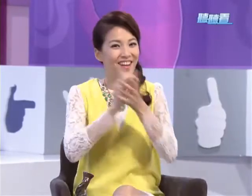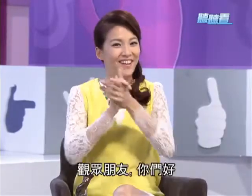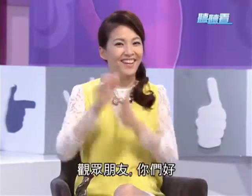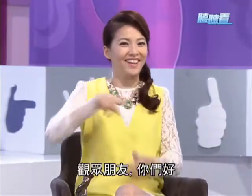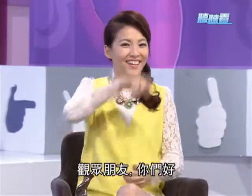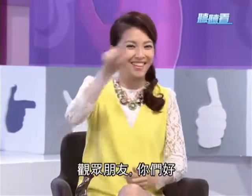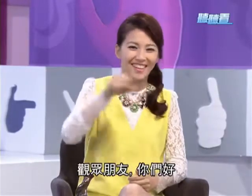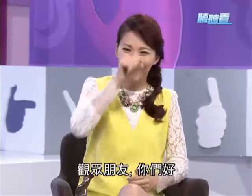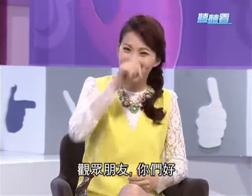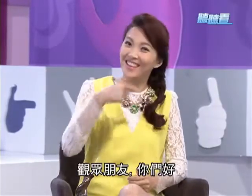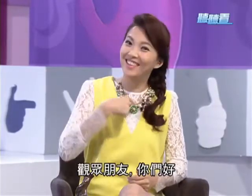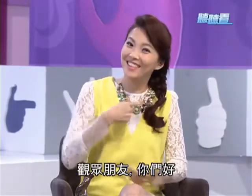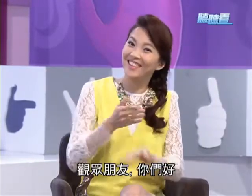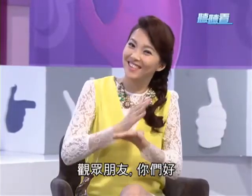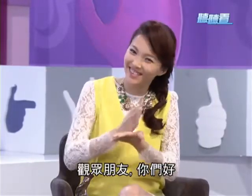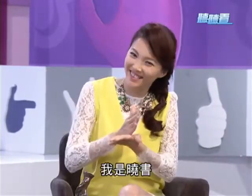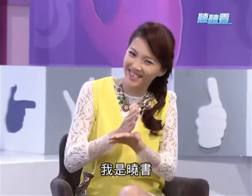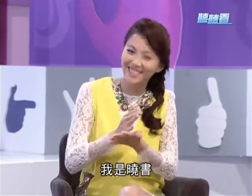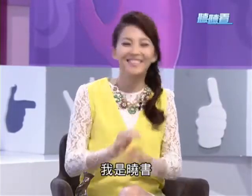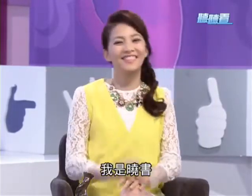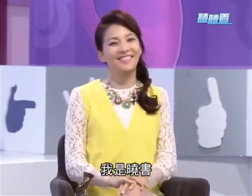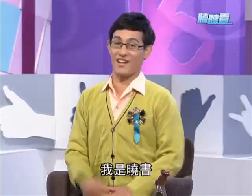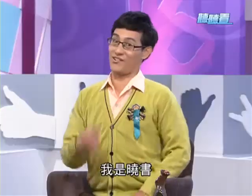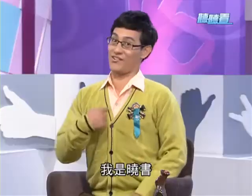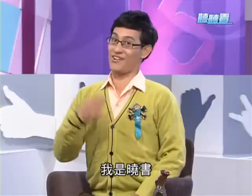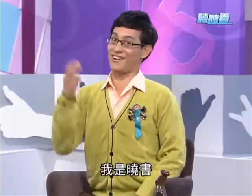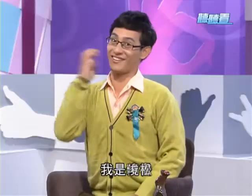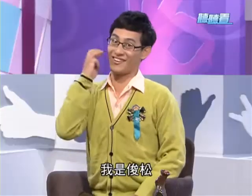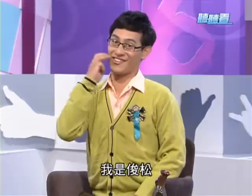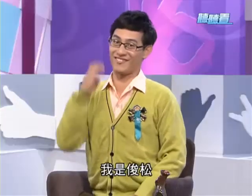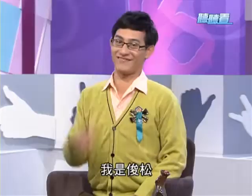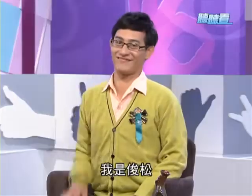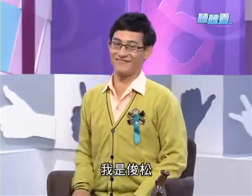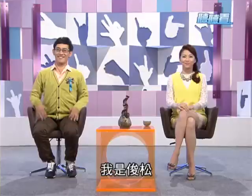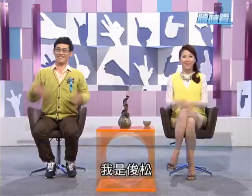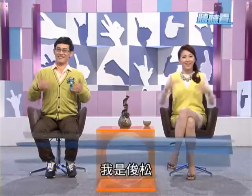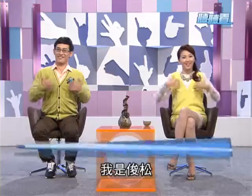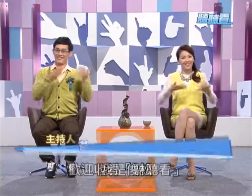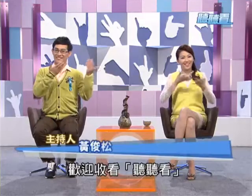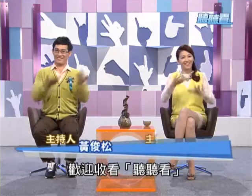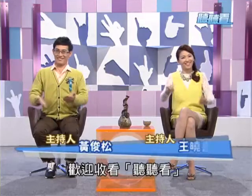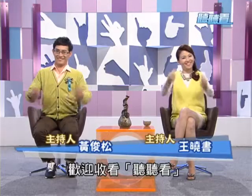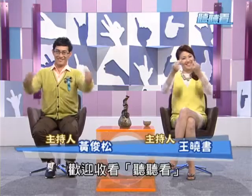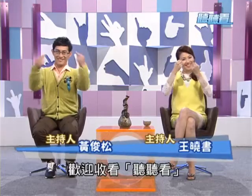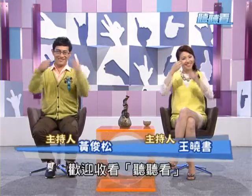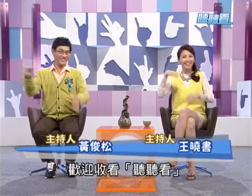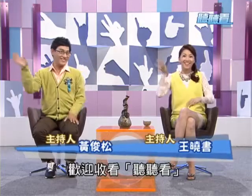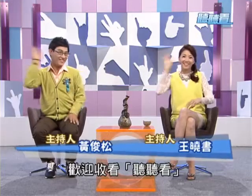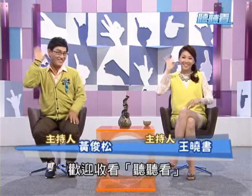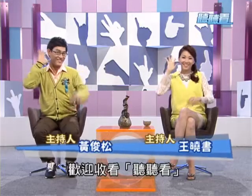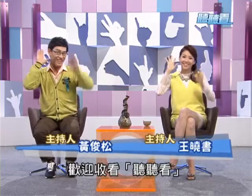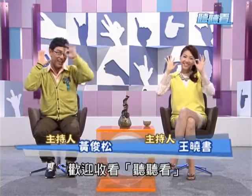观众朋友，你们好，我是小舒， 我是俊松， 欢迎收看《听听